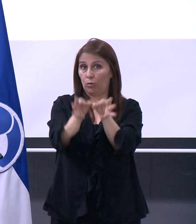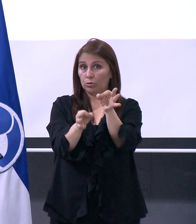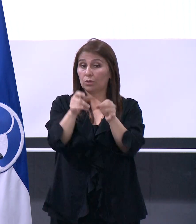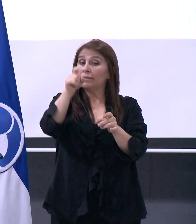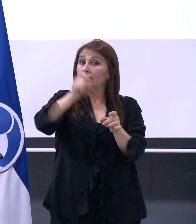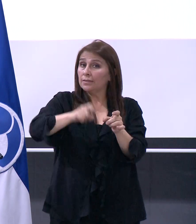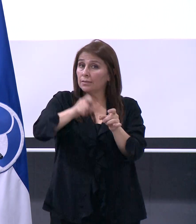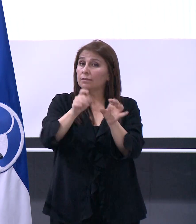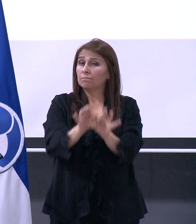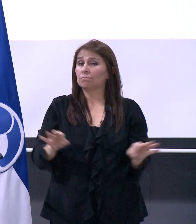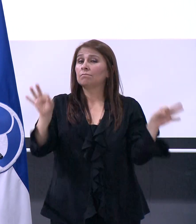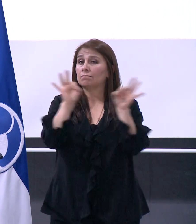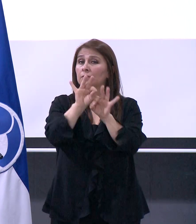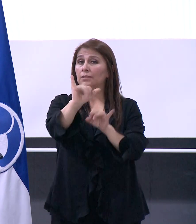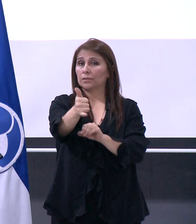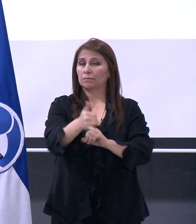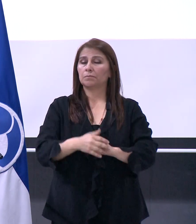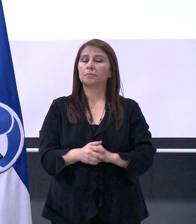necesario